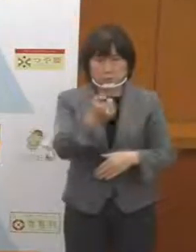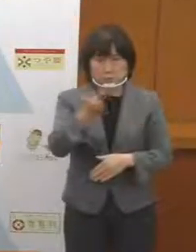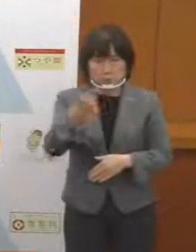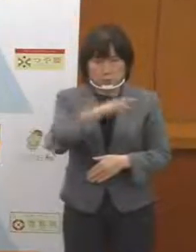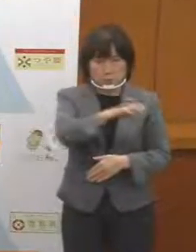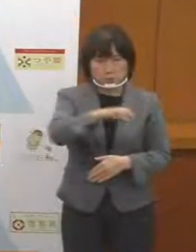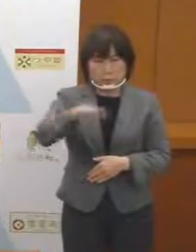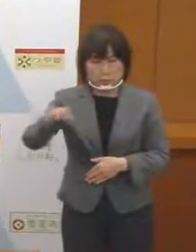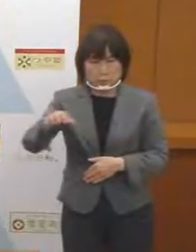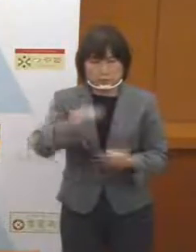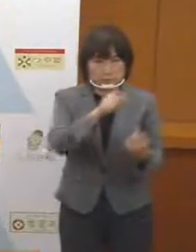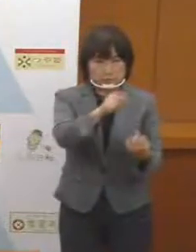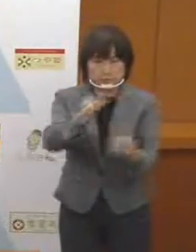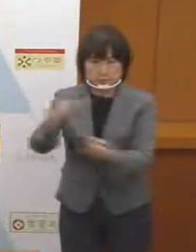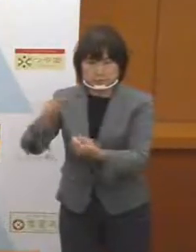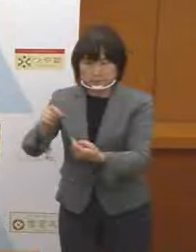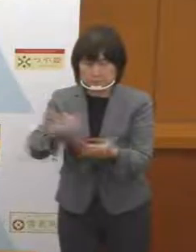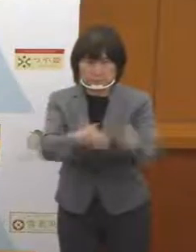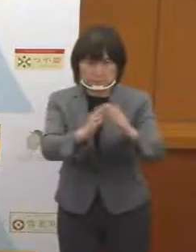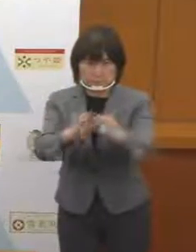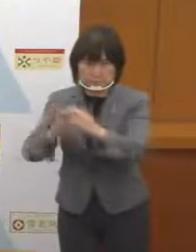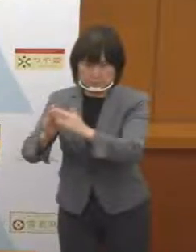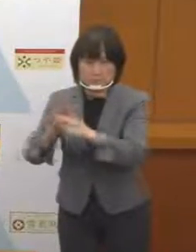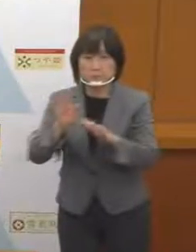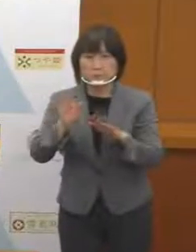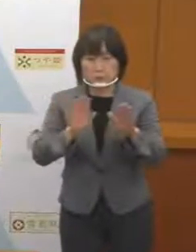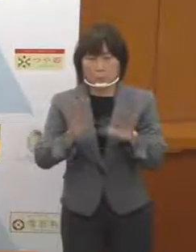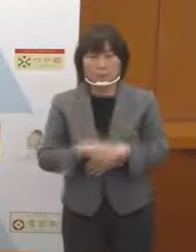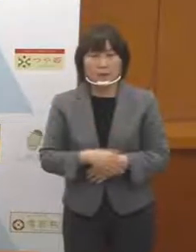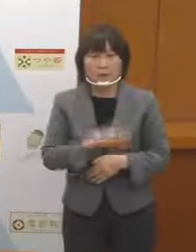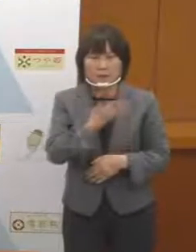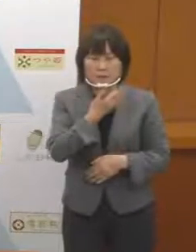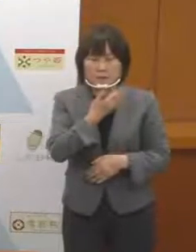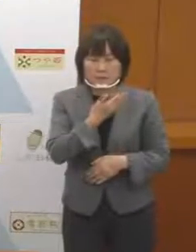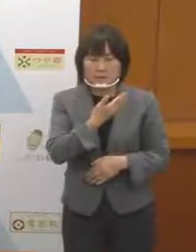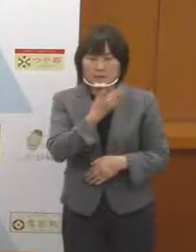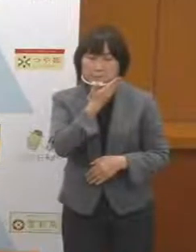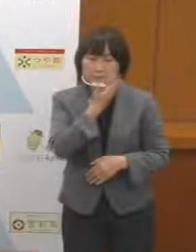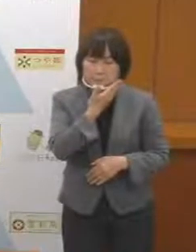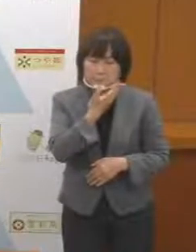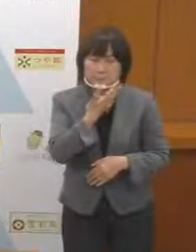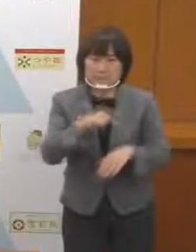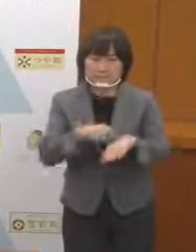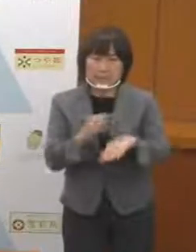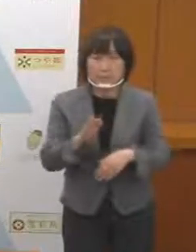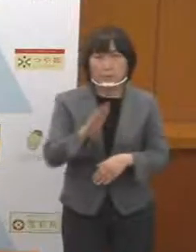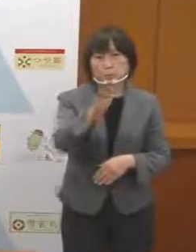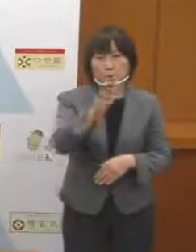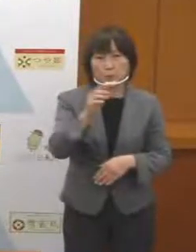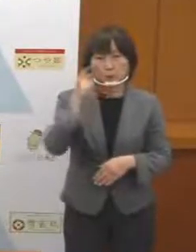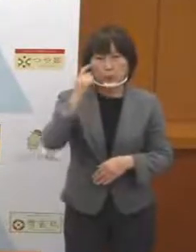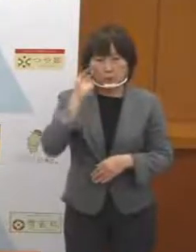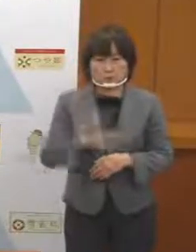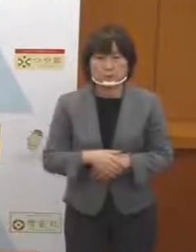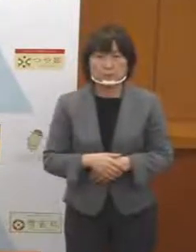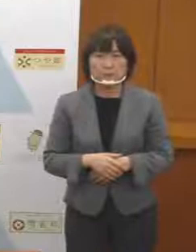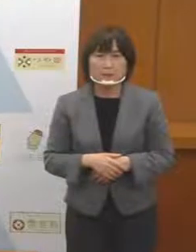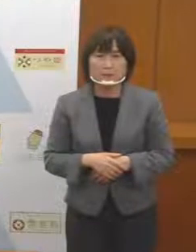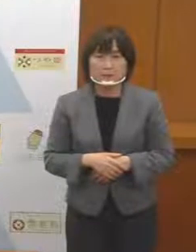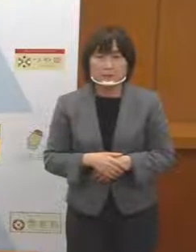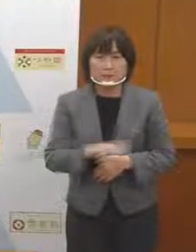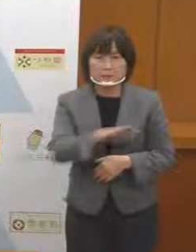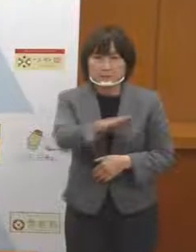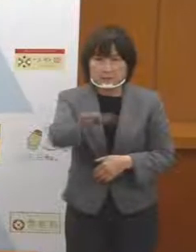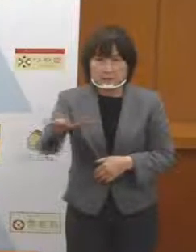に設置されました利便性が向上したということになりますそれで全有権